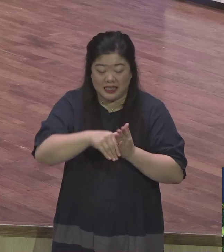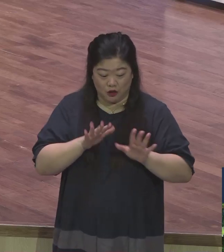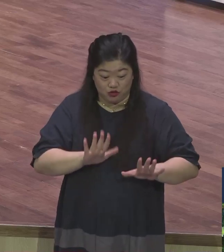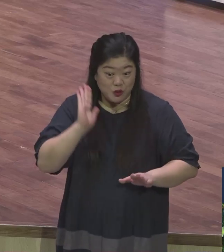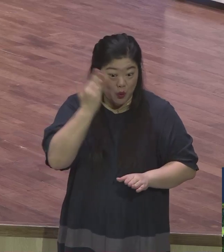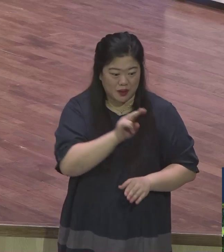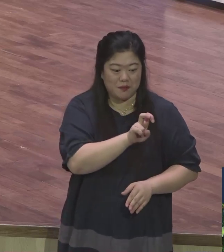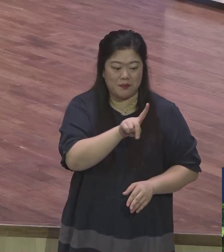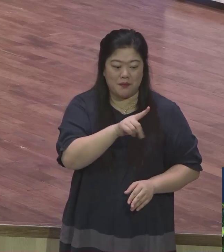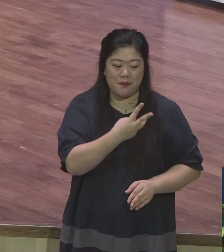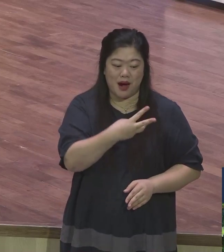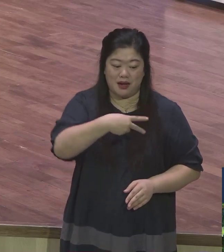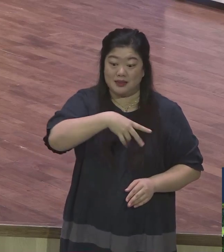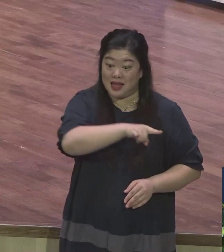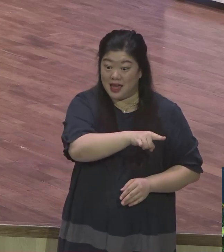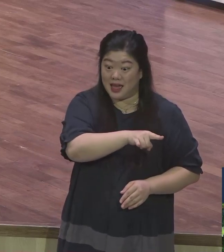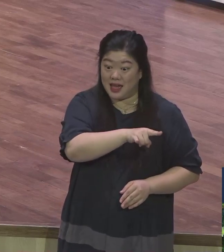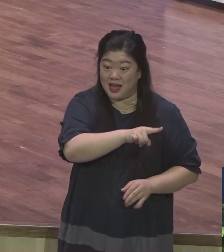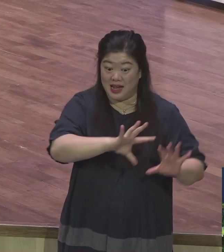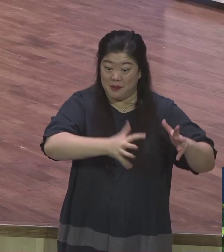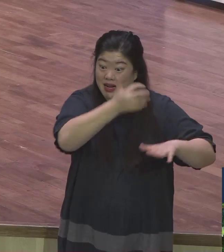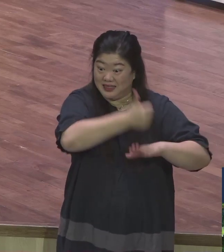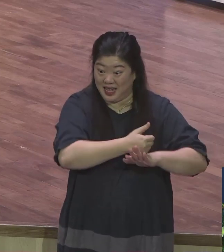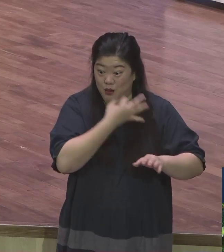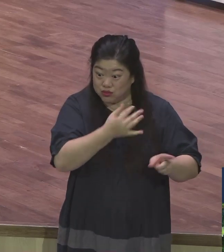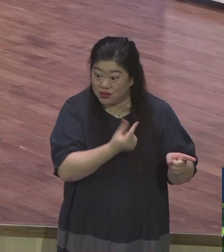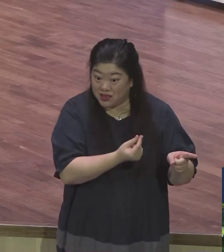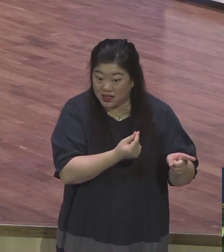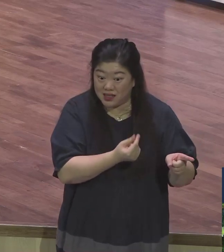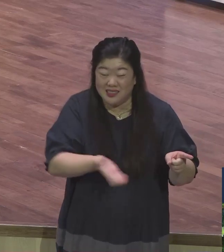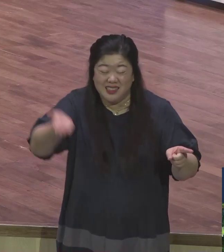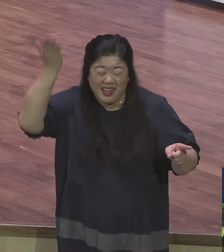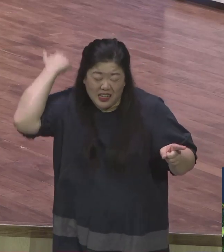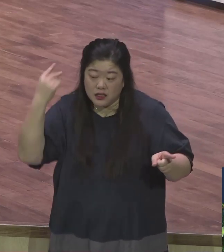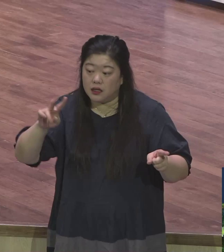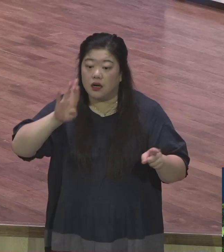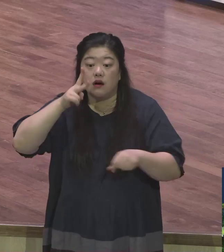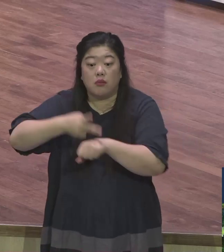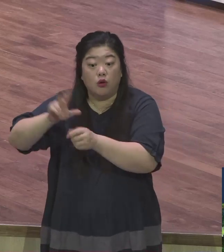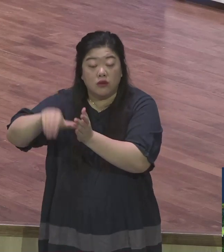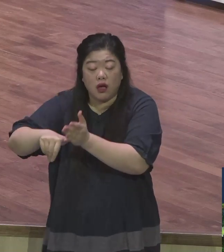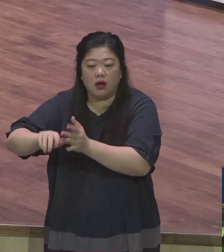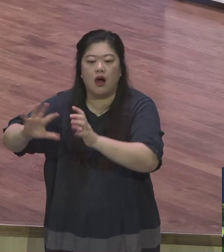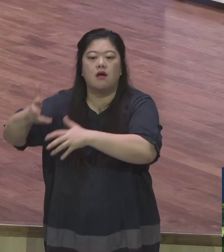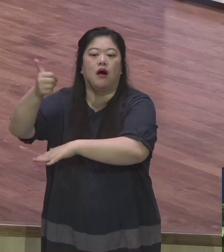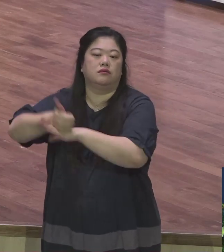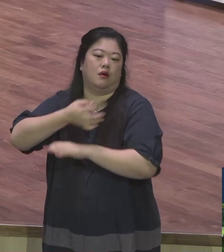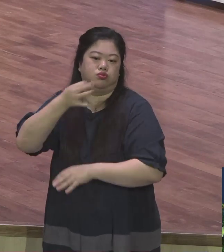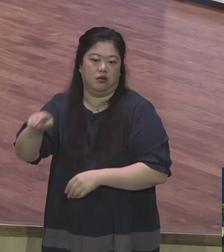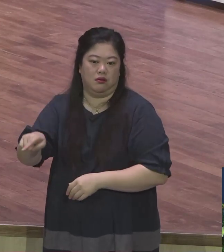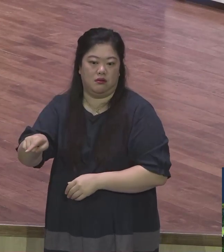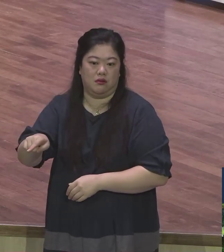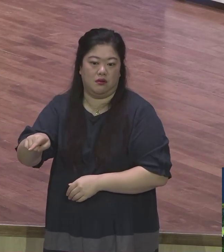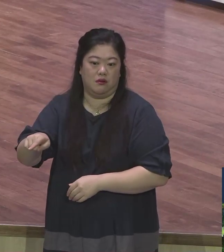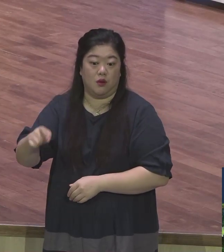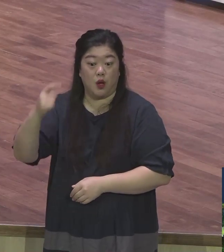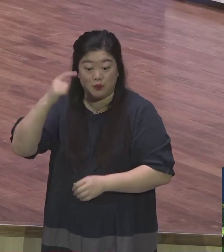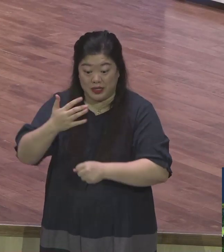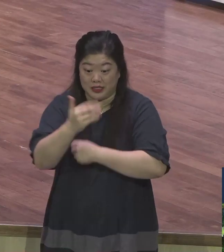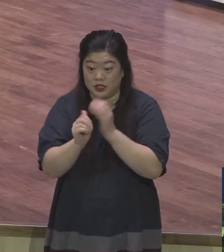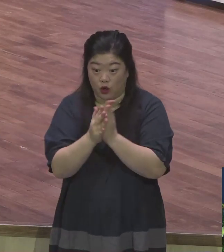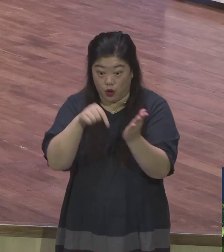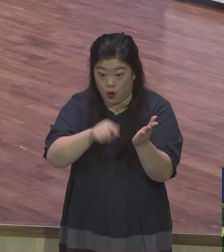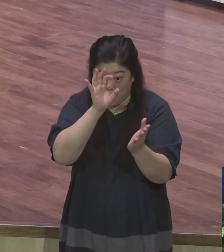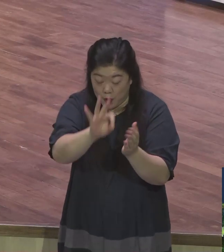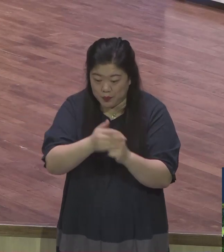말세 그러니까 말세에 대한 위기의식이 있었습니다. 하나님께서 역사 종말을 정해놓고 계십니다.